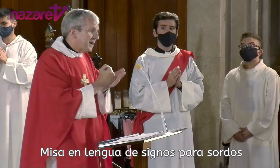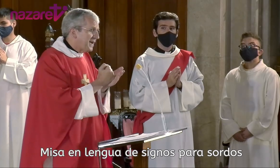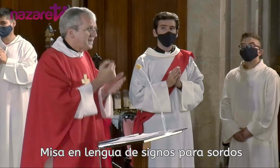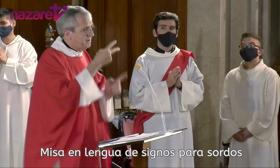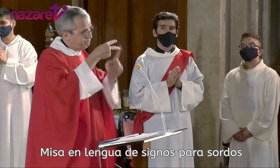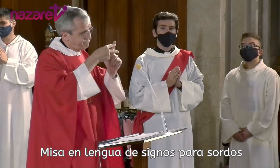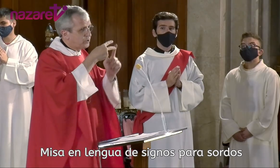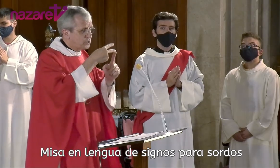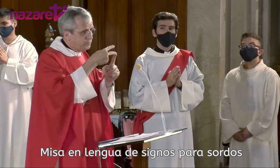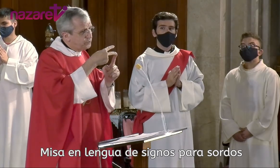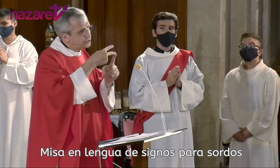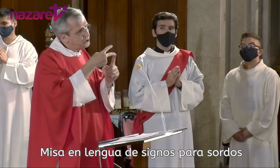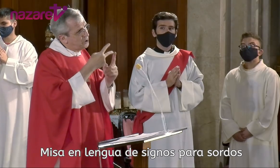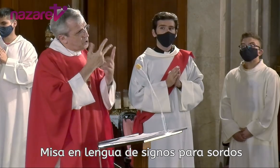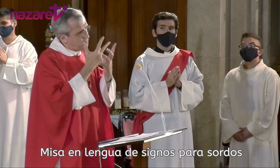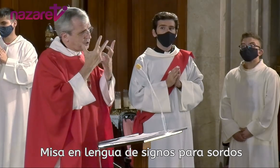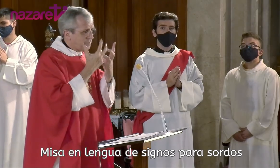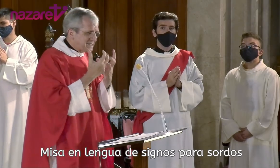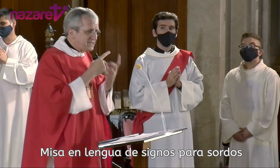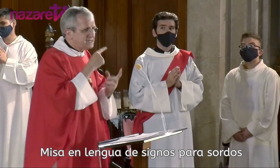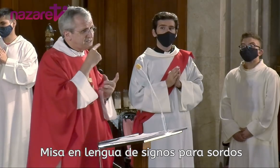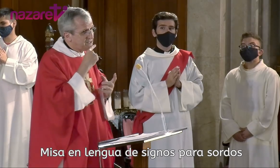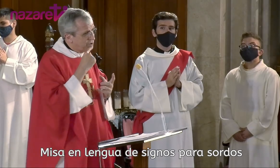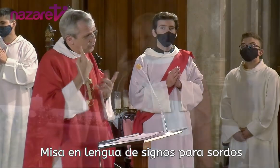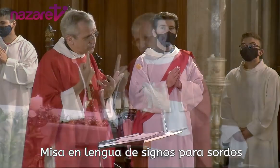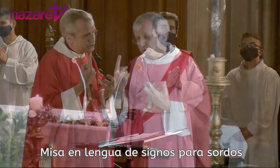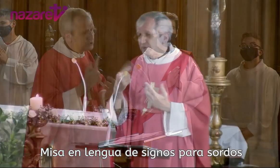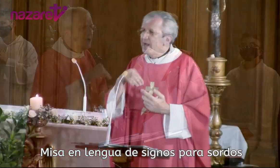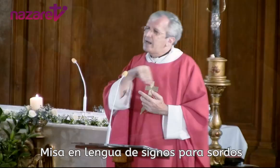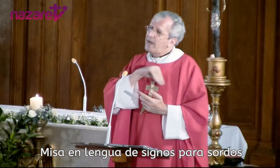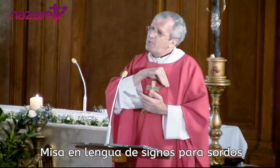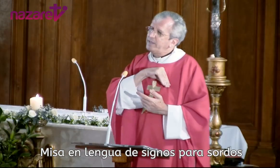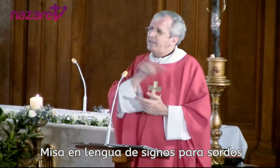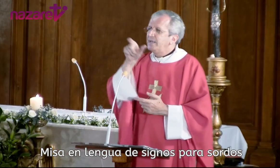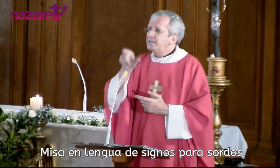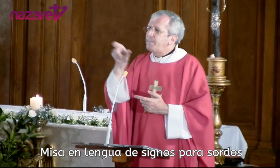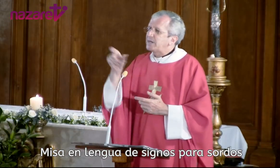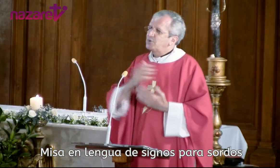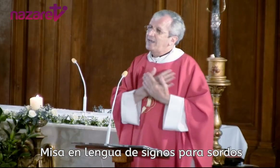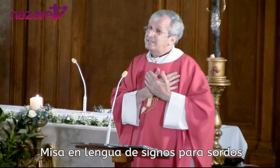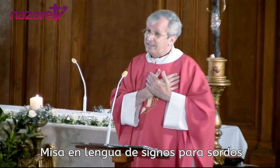marcada por dos puntos un poquito más tristes y dolorosos: la muerte de personas